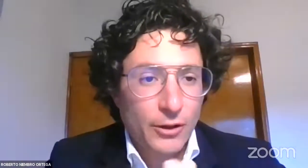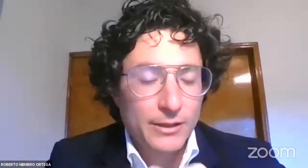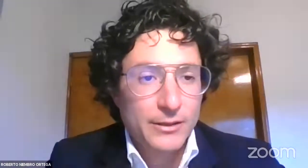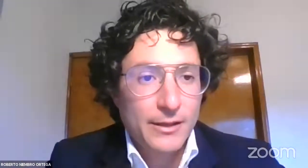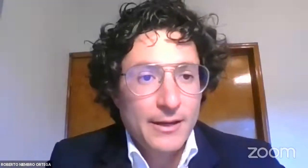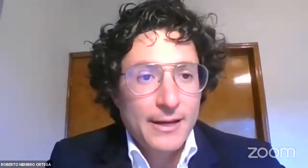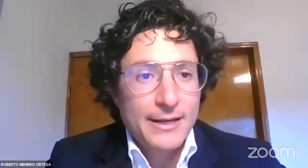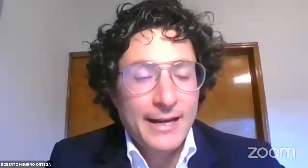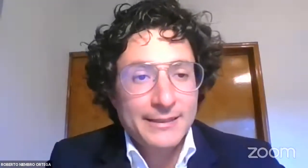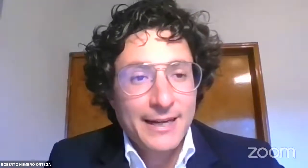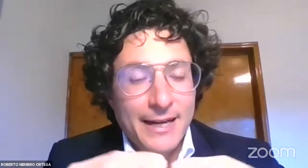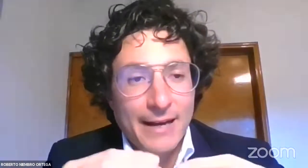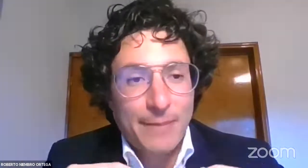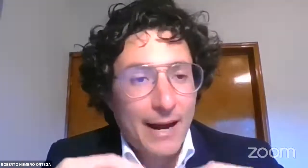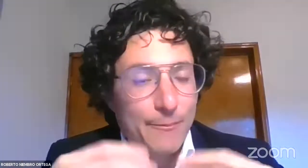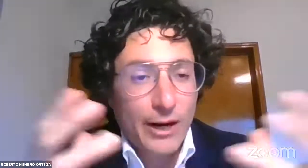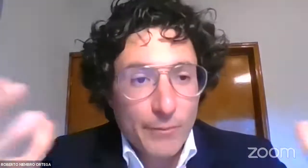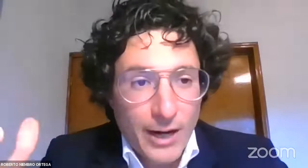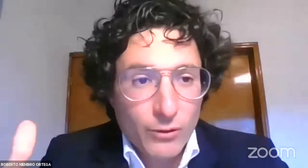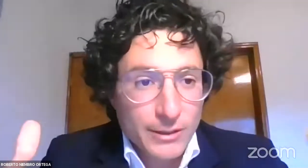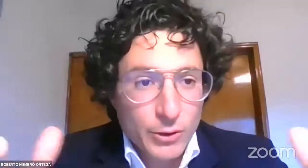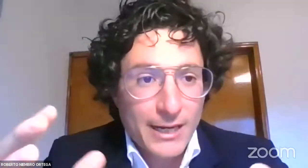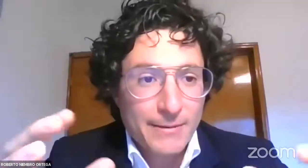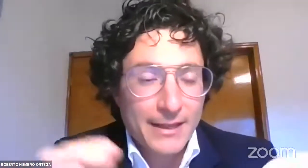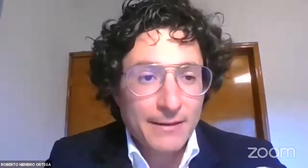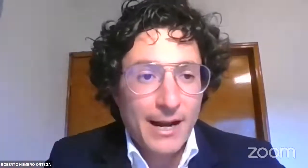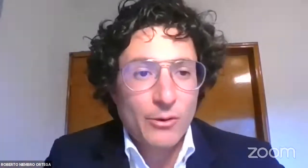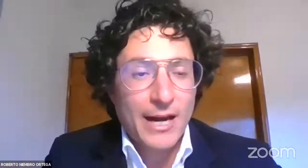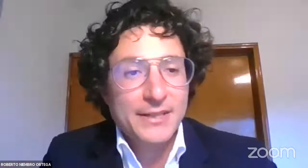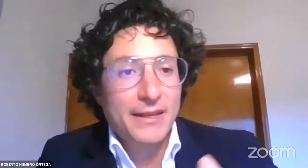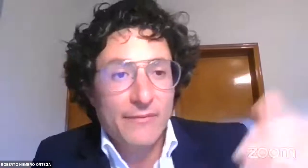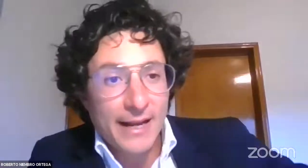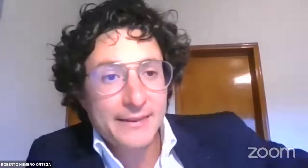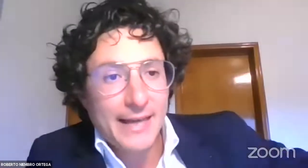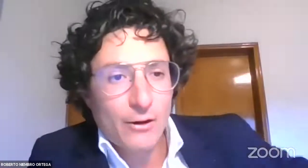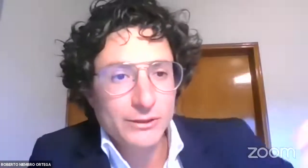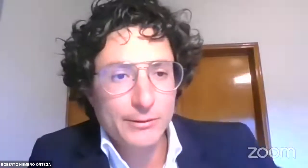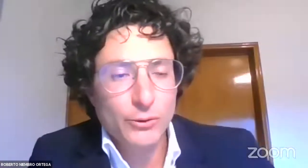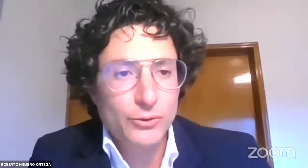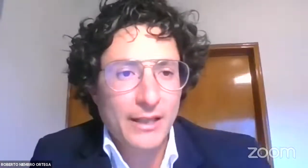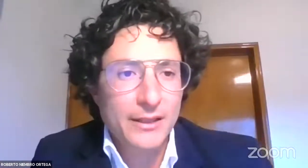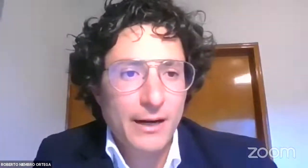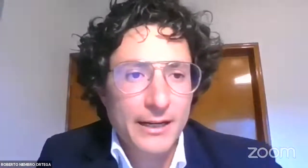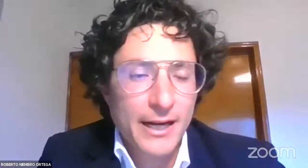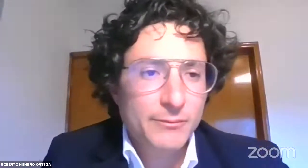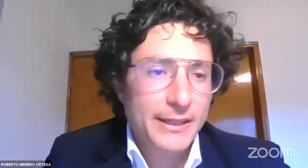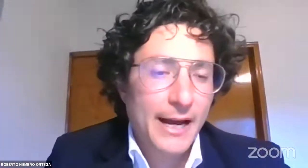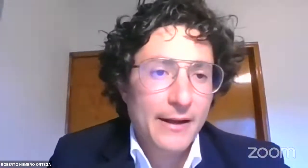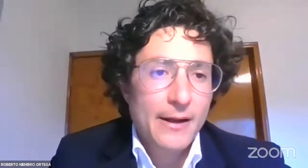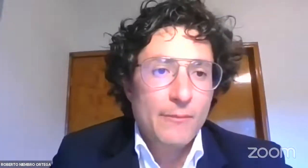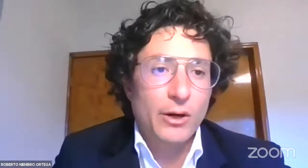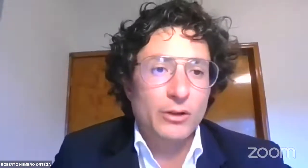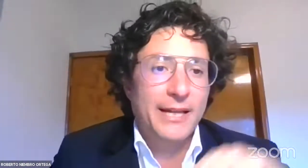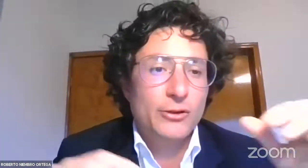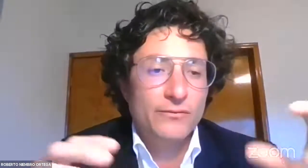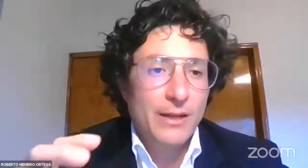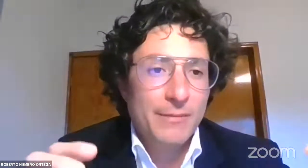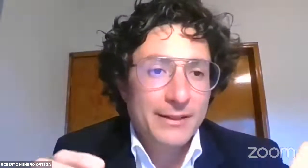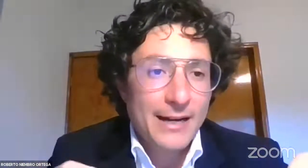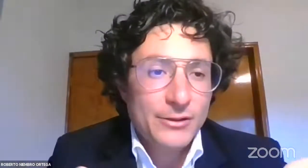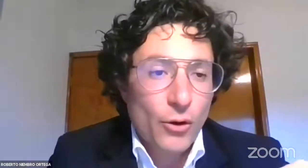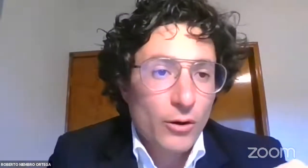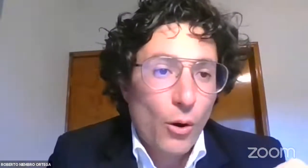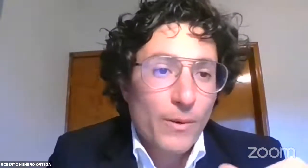la toma de decisiones. Y en este, para, por ejemplo, una concepción deliberativa de la democracia diferente a la concepción sustantiva que ya expliqué, pues los